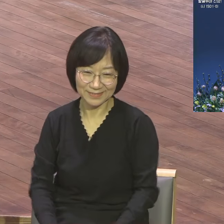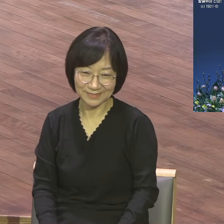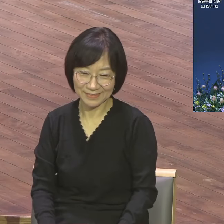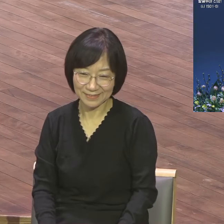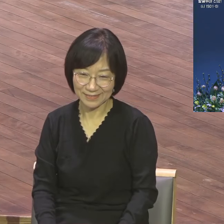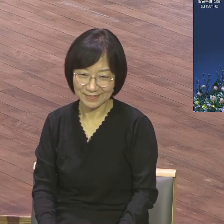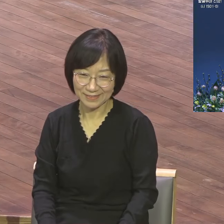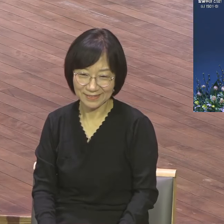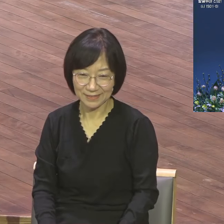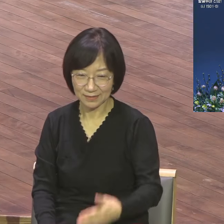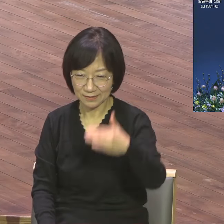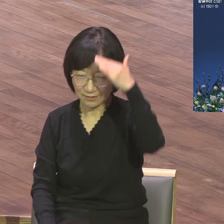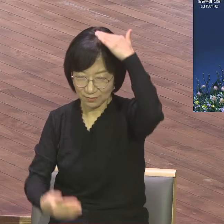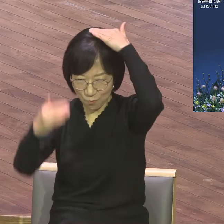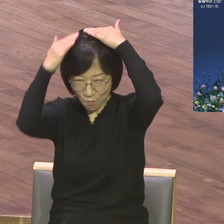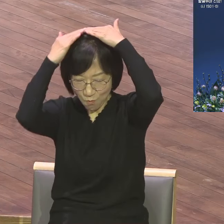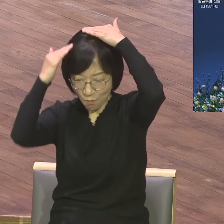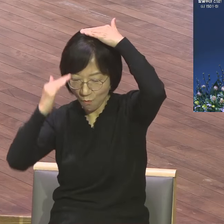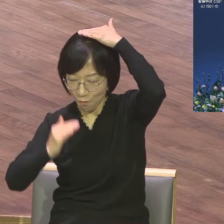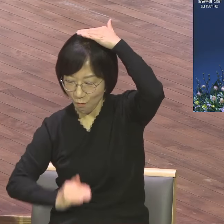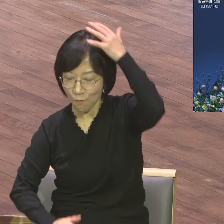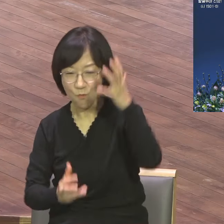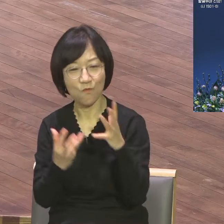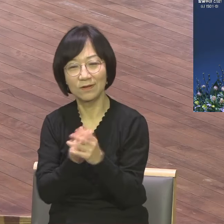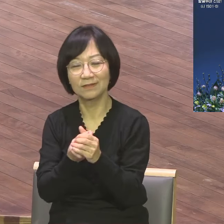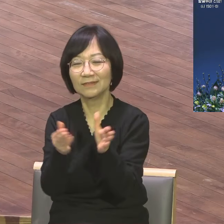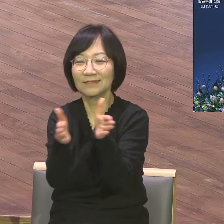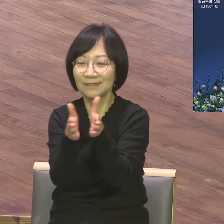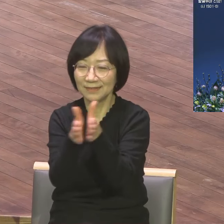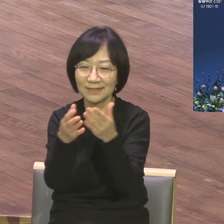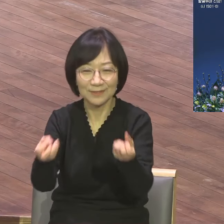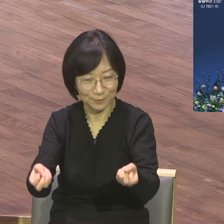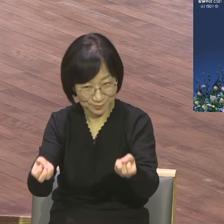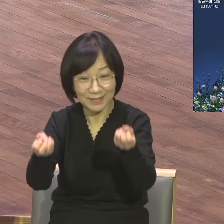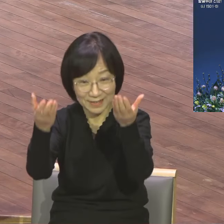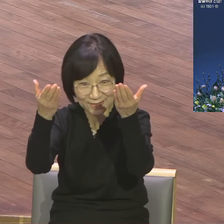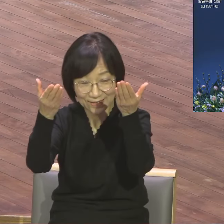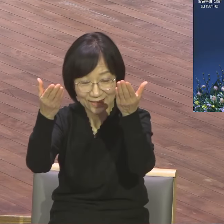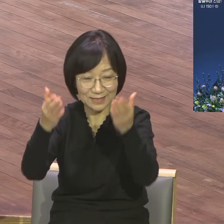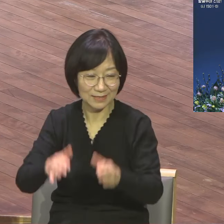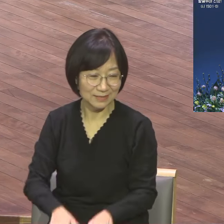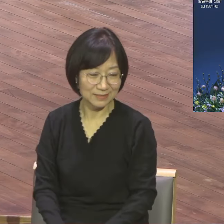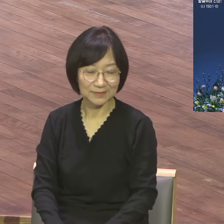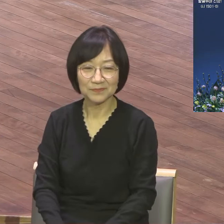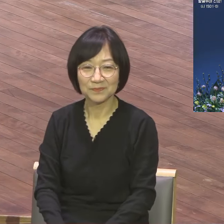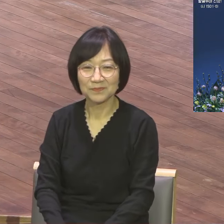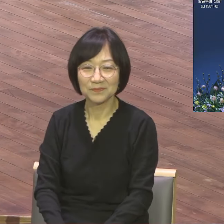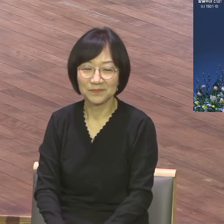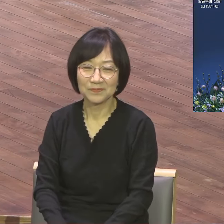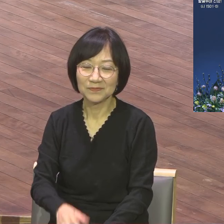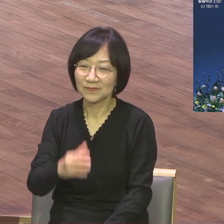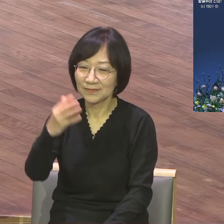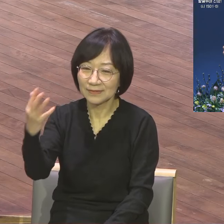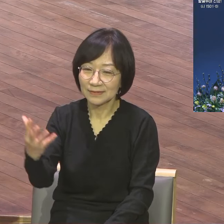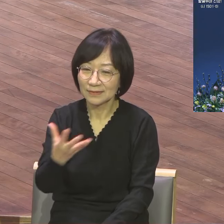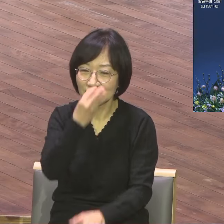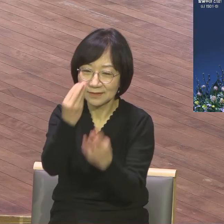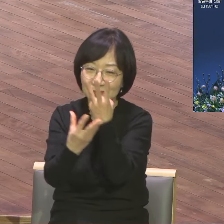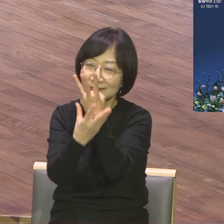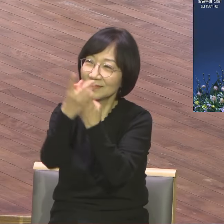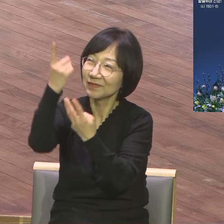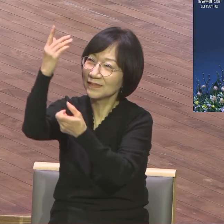채워져야 한다. 그렇습니다. 자, 우리의 이 삶의 모든 것이 성삼위 하나님을 찬양하는